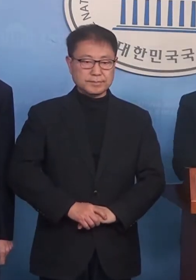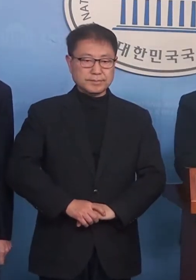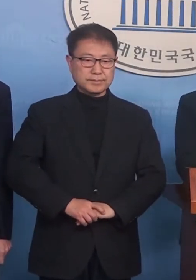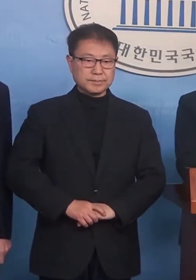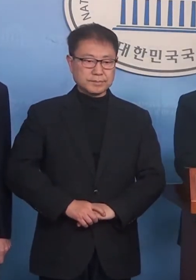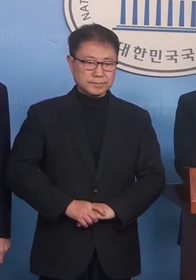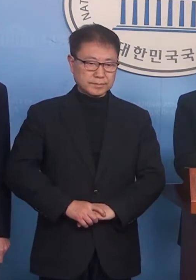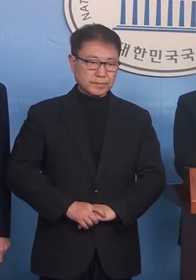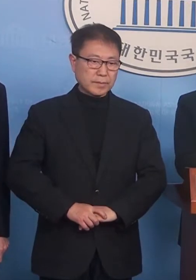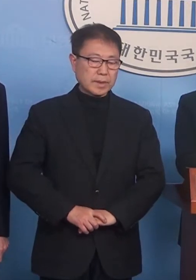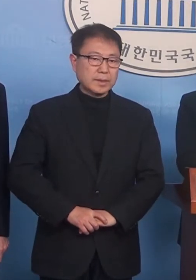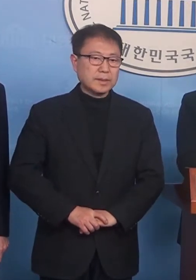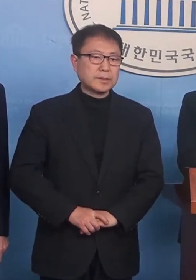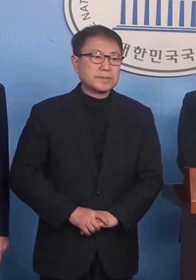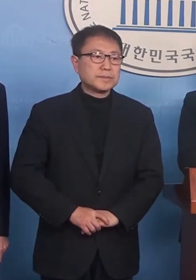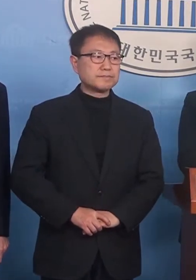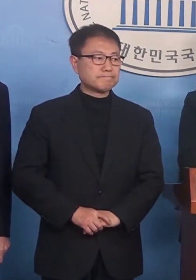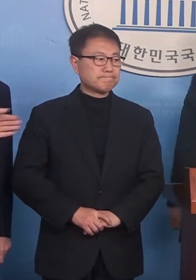은행대 옆에 계세요.